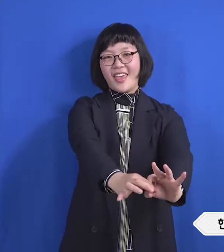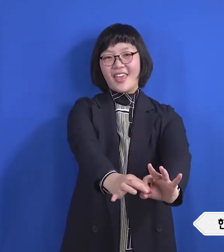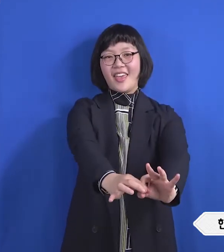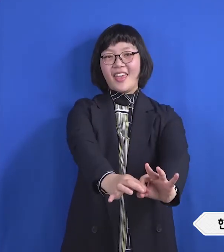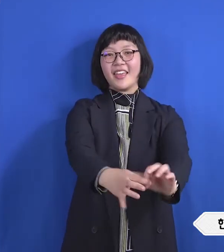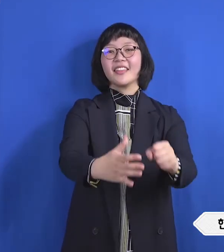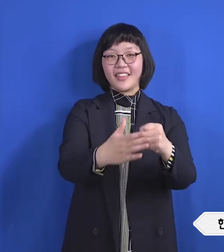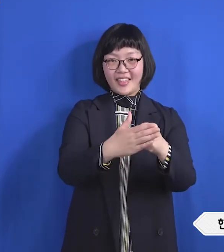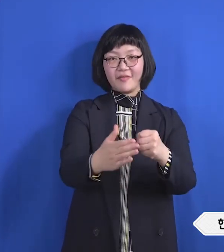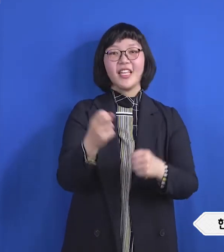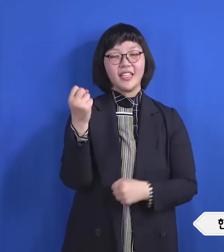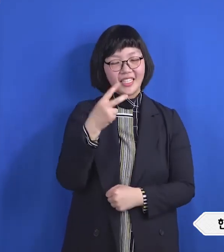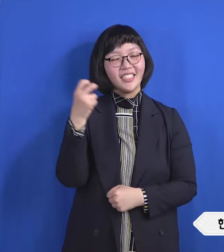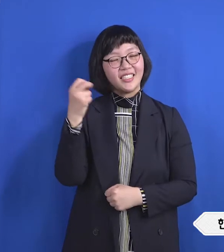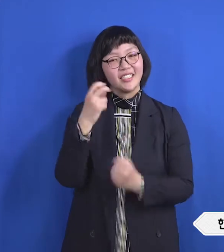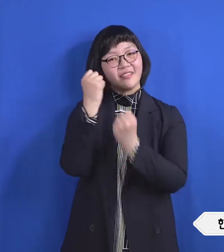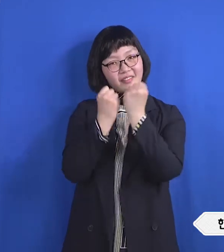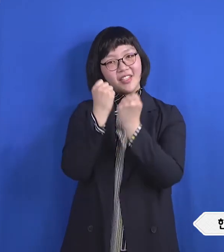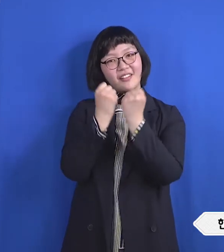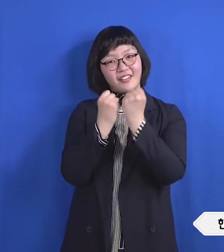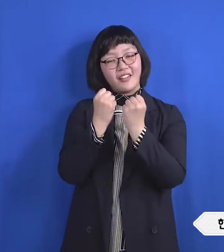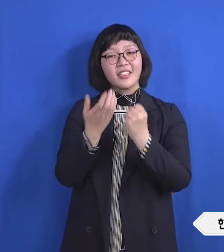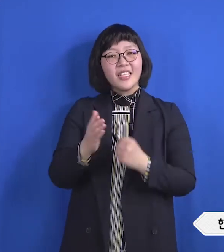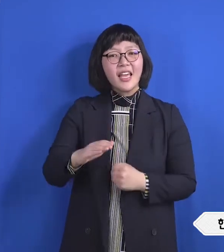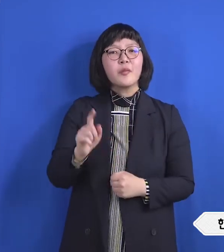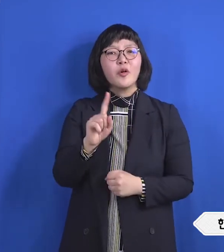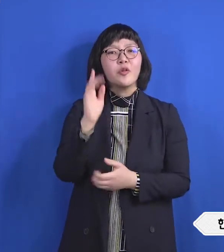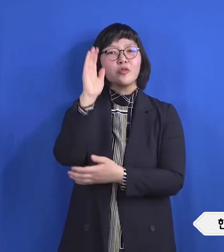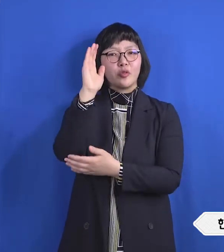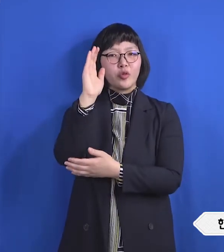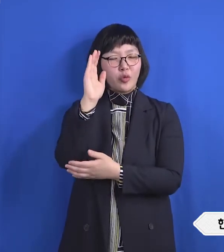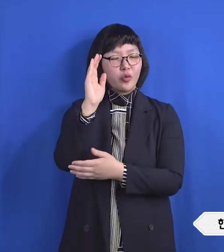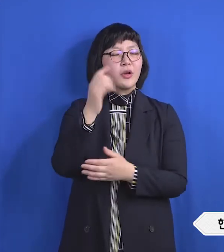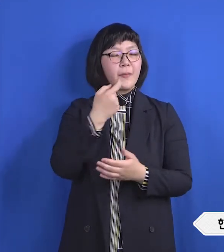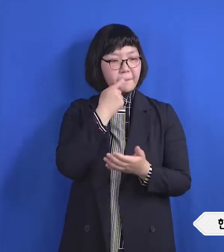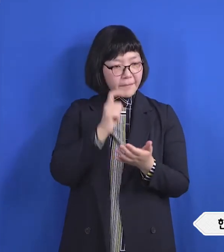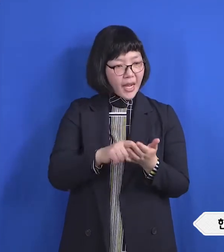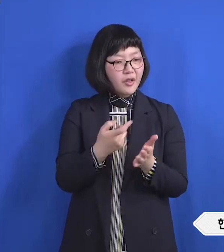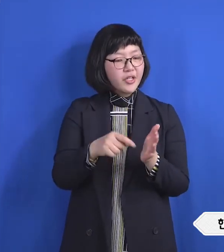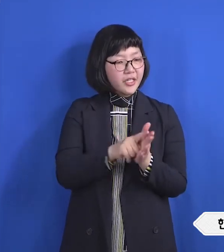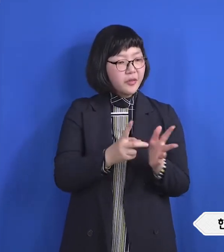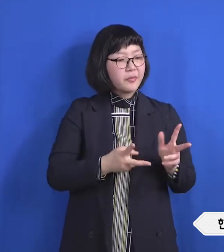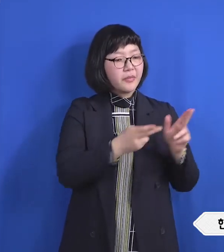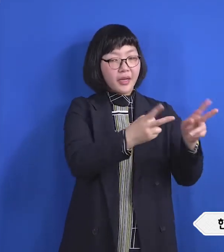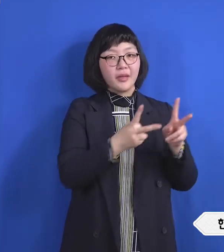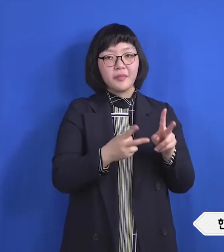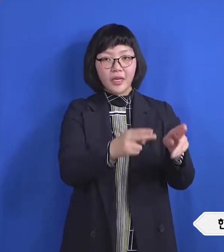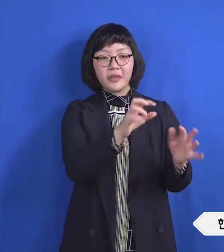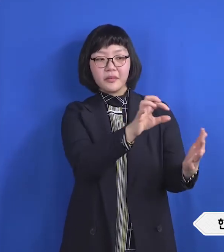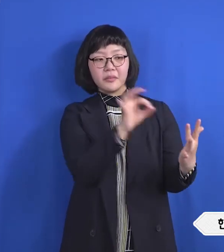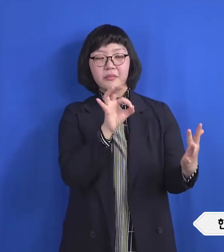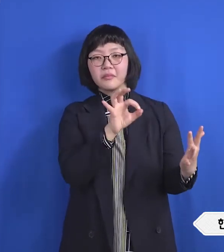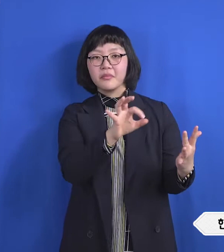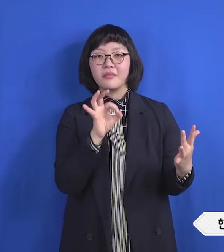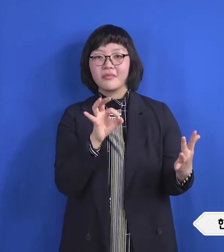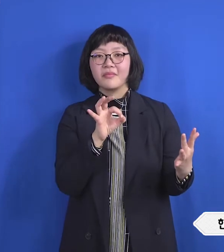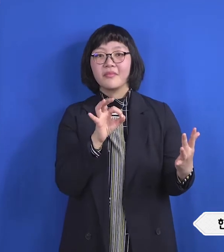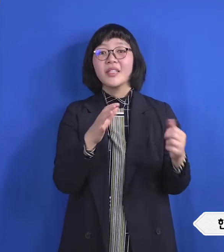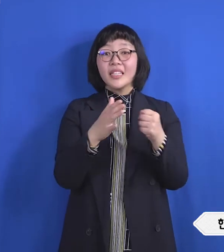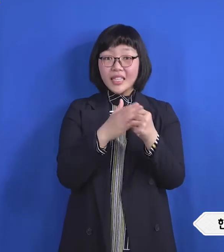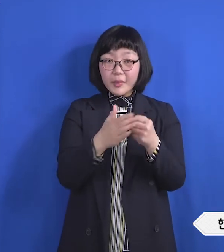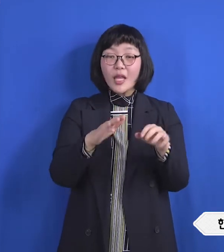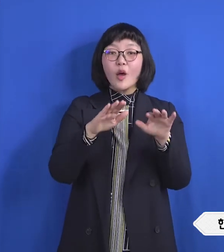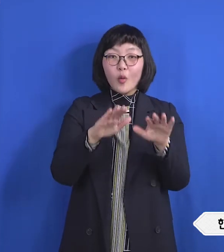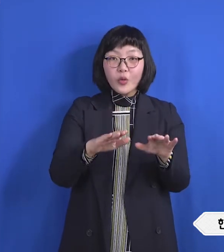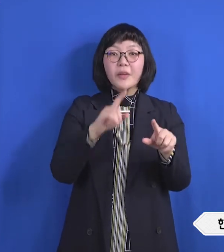쭉 계속되는데 우리는 편의상 그 중에 한 부분을 잘라서 설교를 합니다. 그러니까